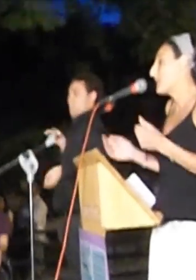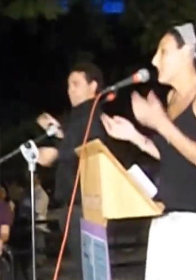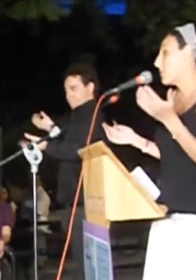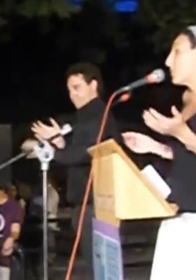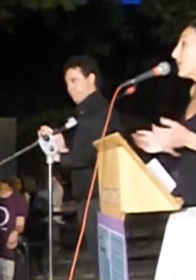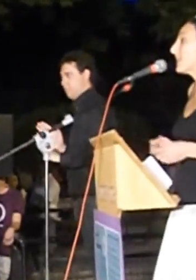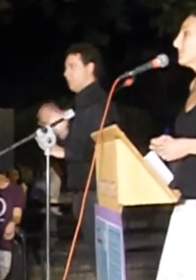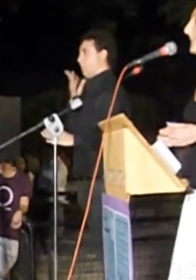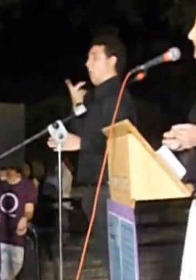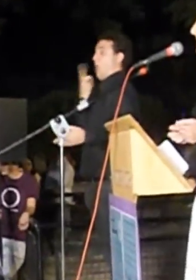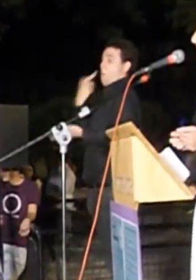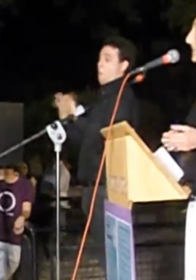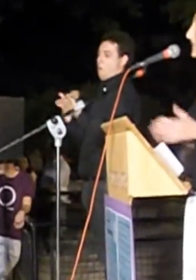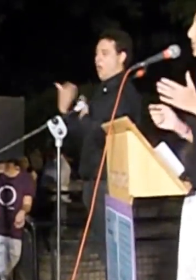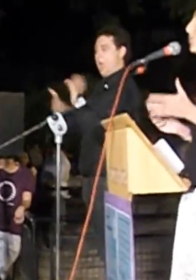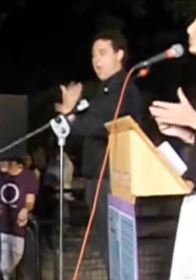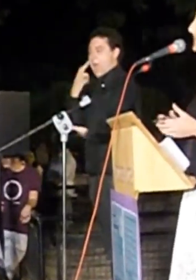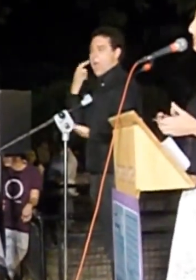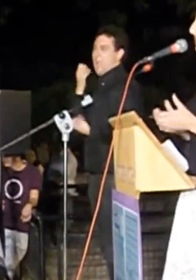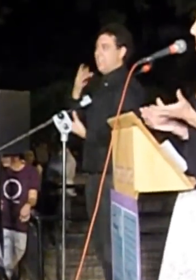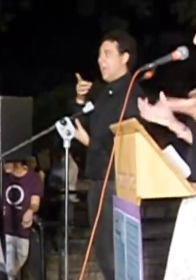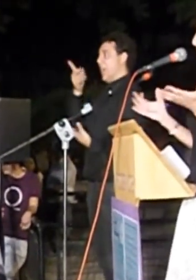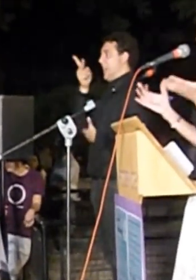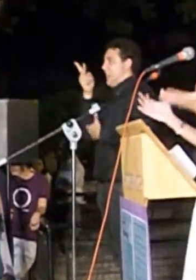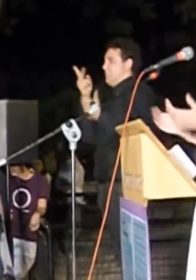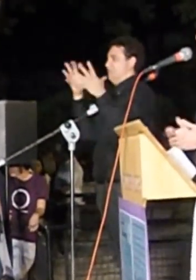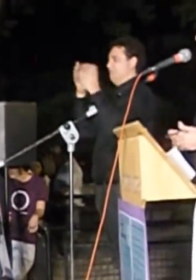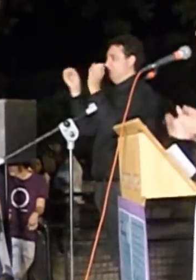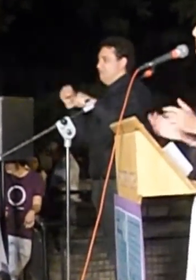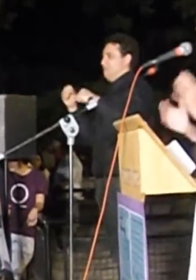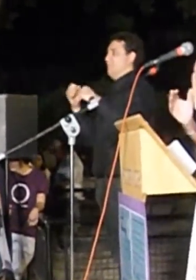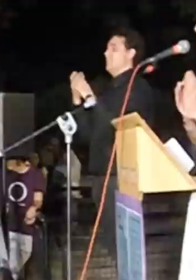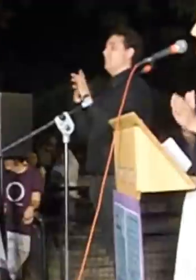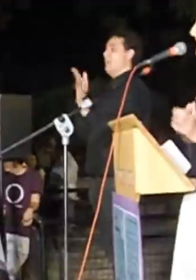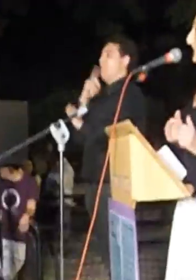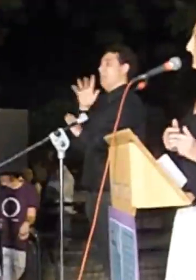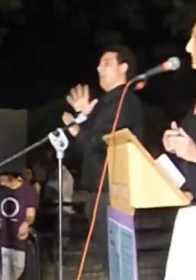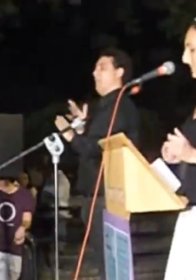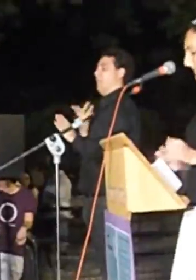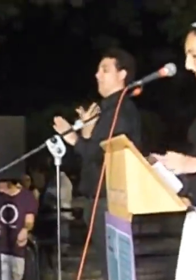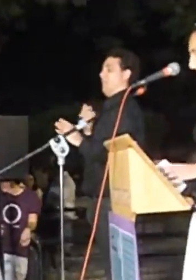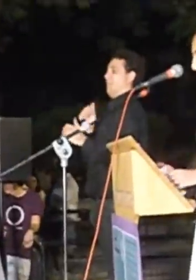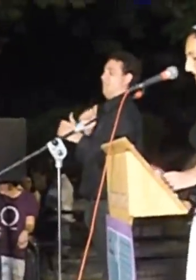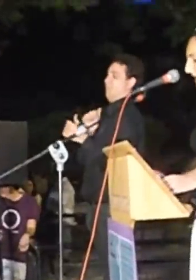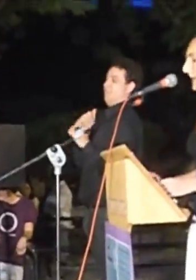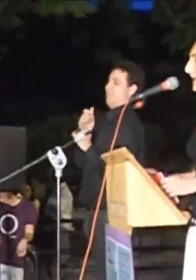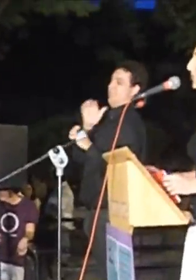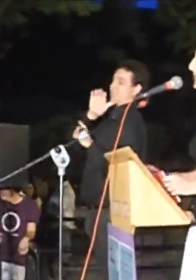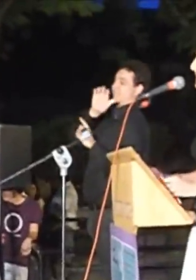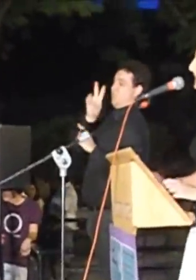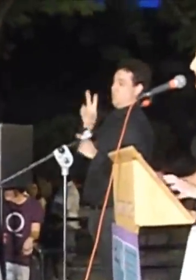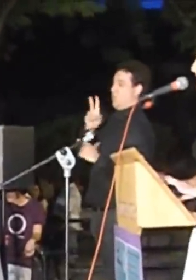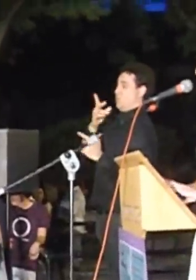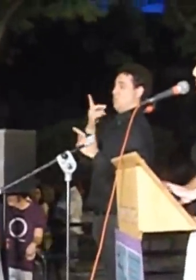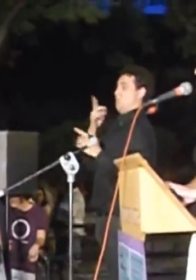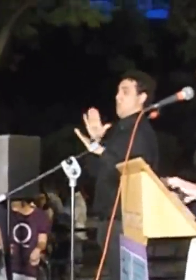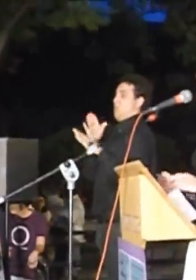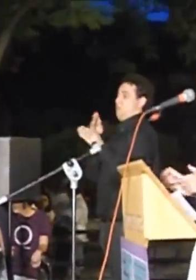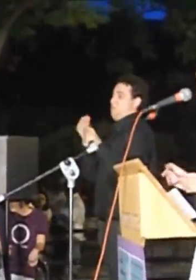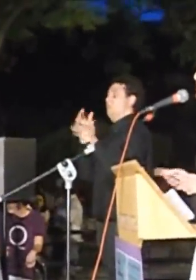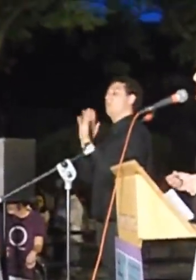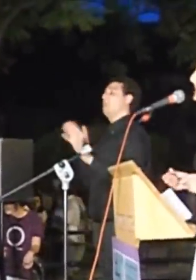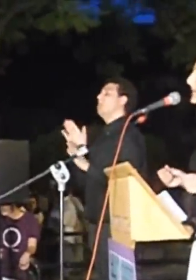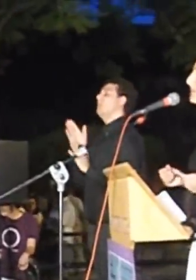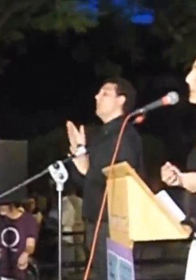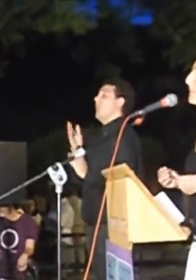a probar para ver cómo va y es como un tip como el tratado con Estados Unidos pero en light Entonces hubo una